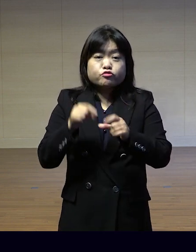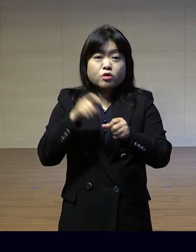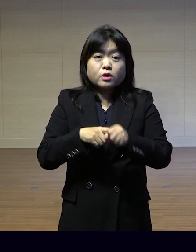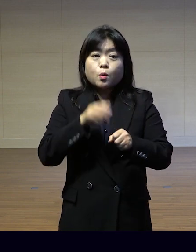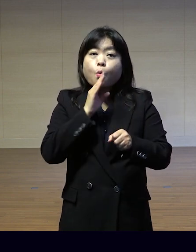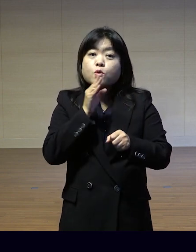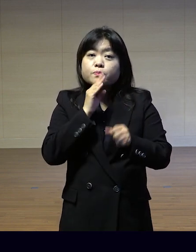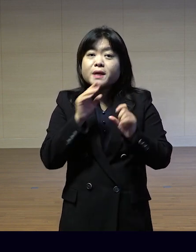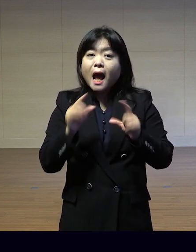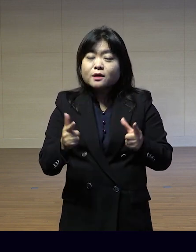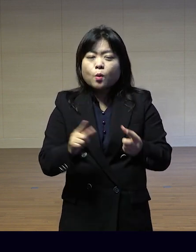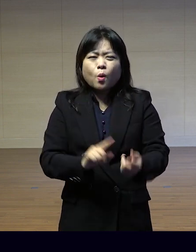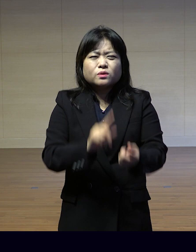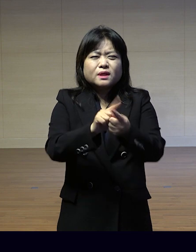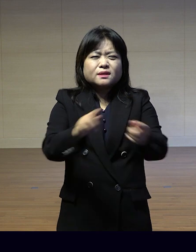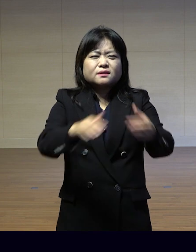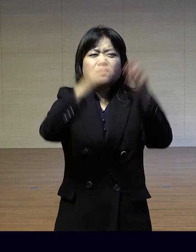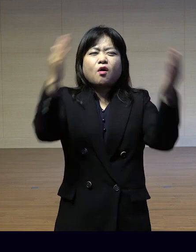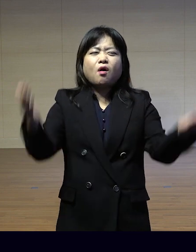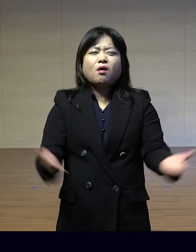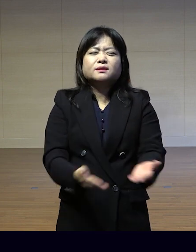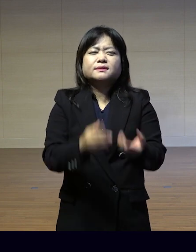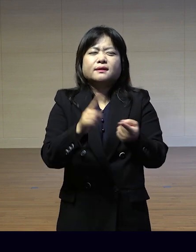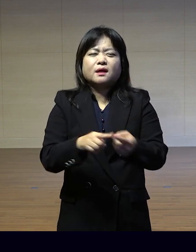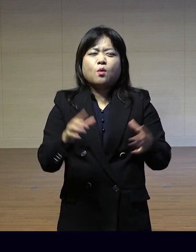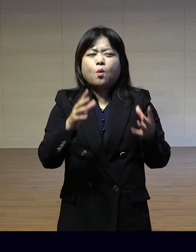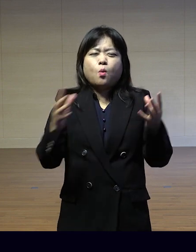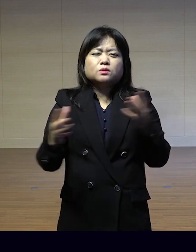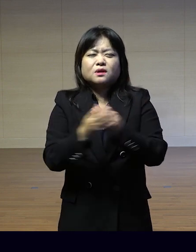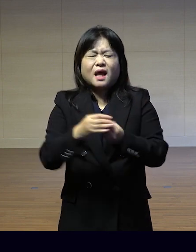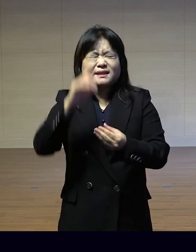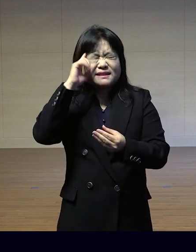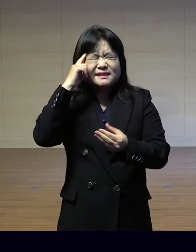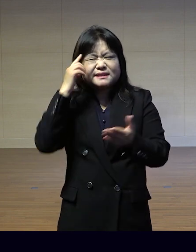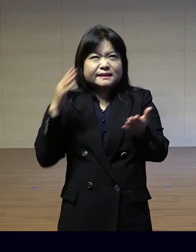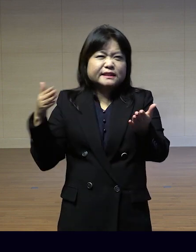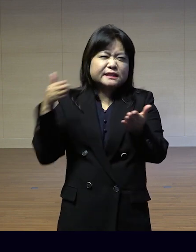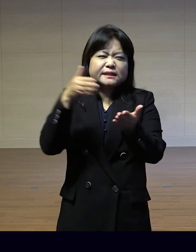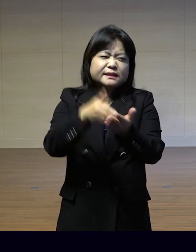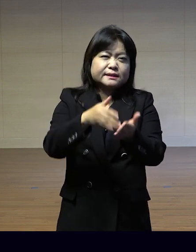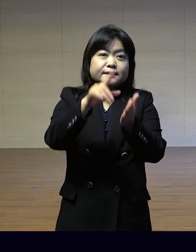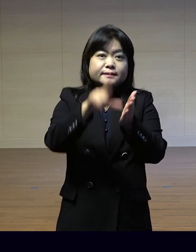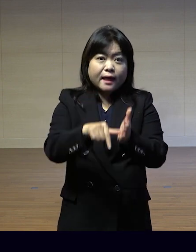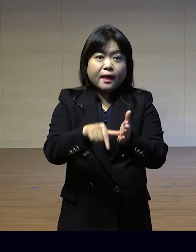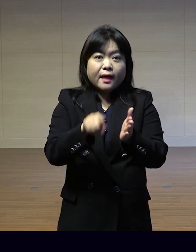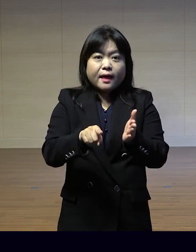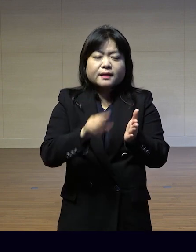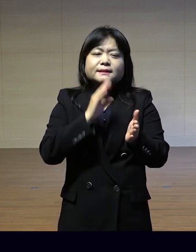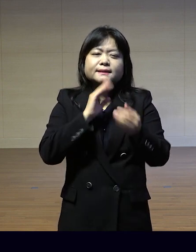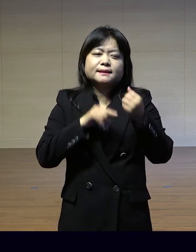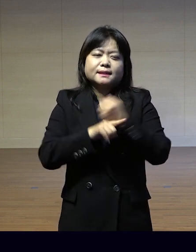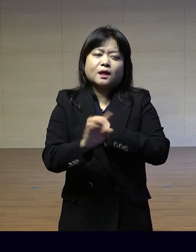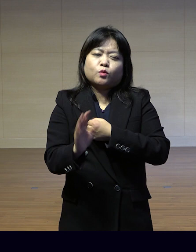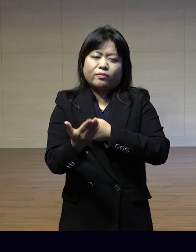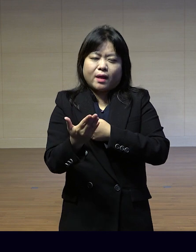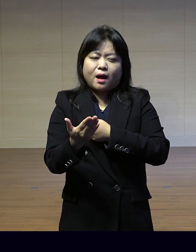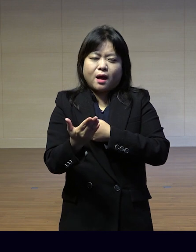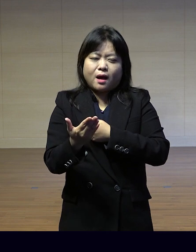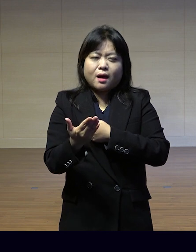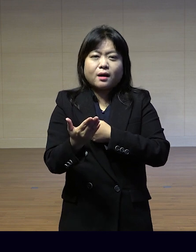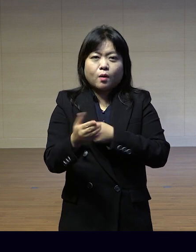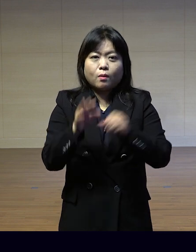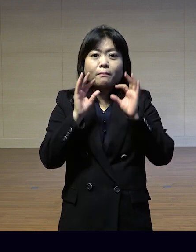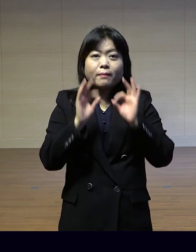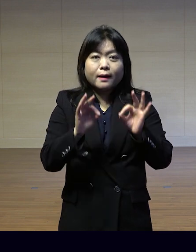아니고 대상 전체에 대한 온전한 인식에 이를 때 그것을 진리가 됐다, 트루스가